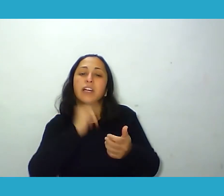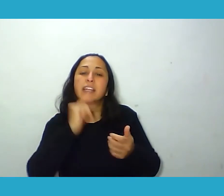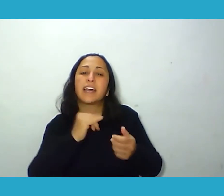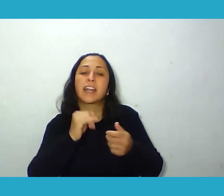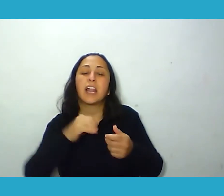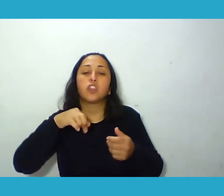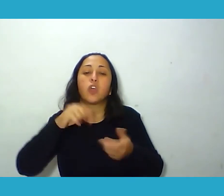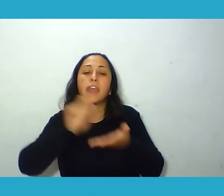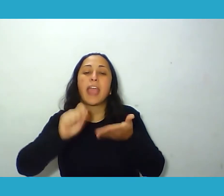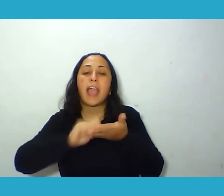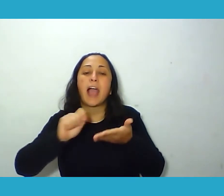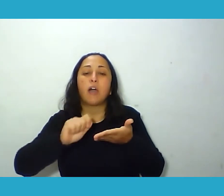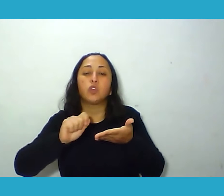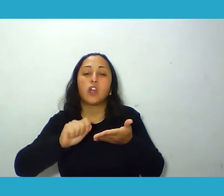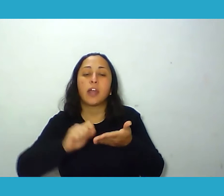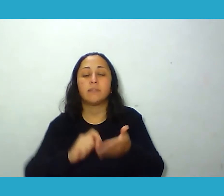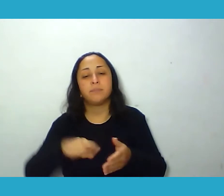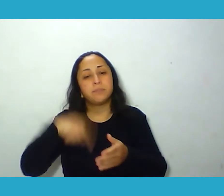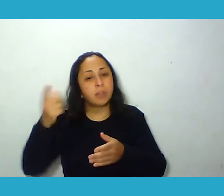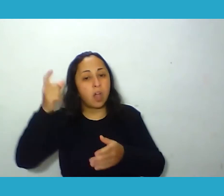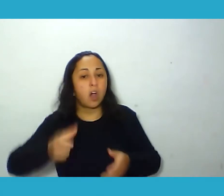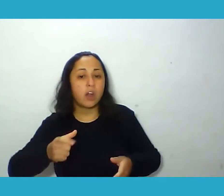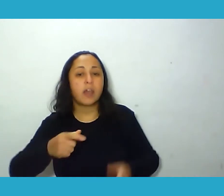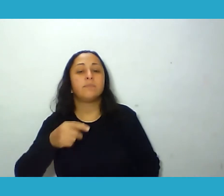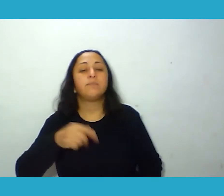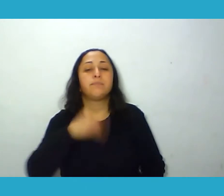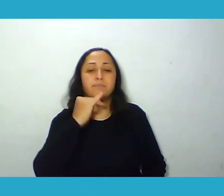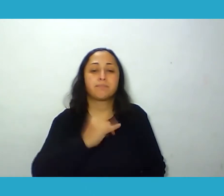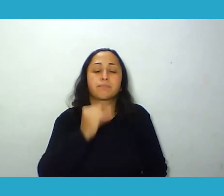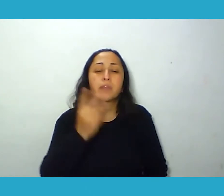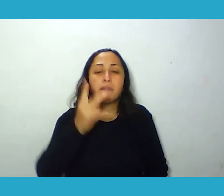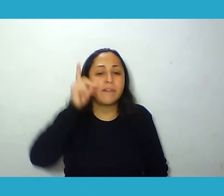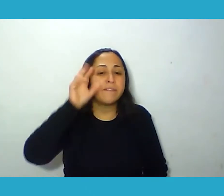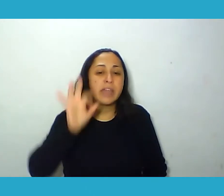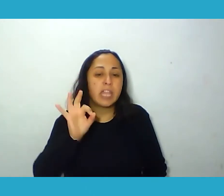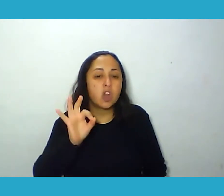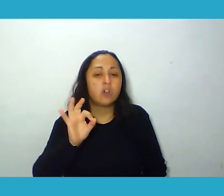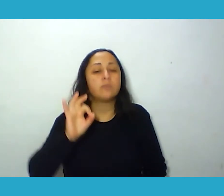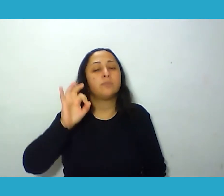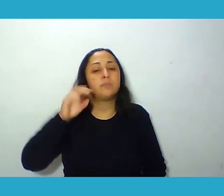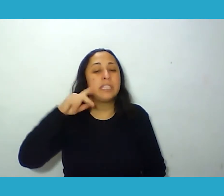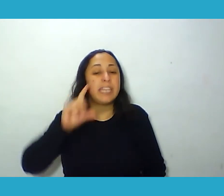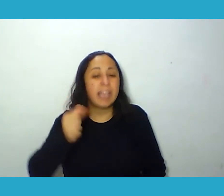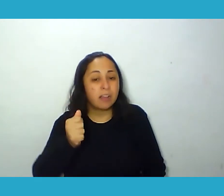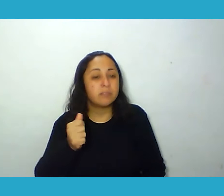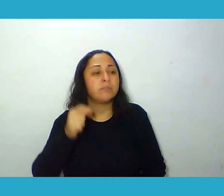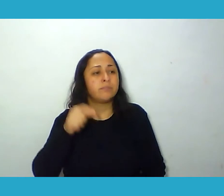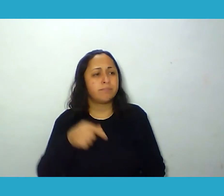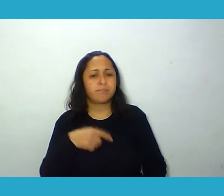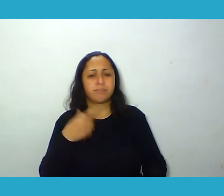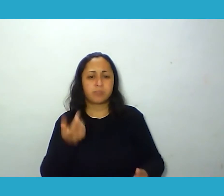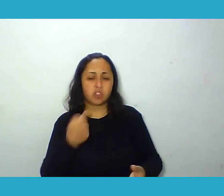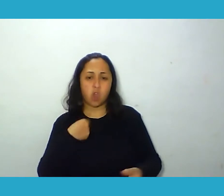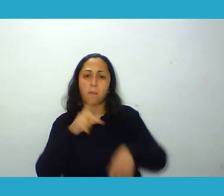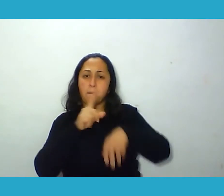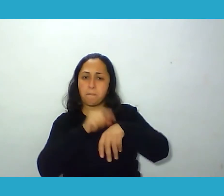Álvarez. Se convoca a participar a la señora Beaute Verónica del Rosario, quien quiere expresar ante toda la invalidez de esta audiencia. Es